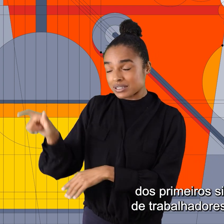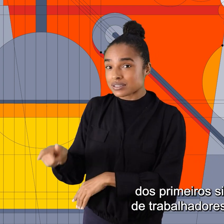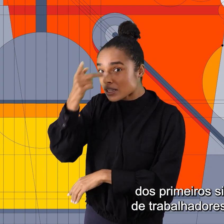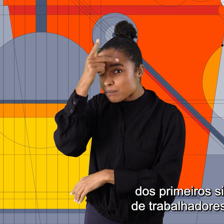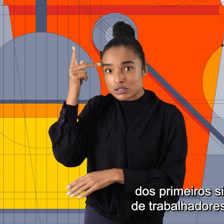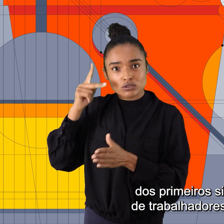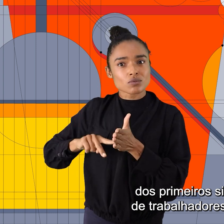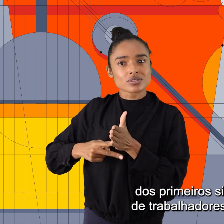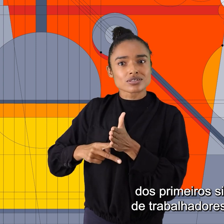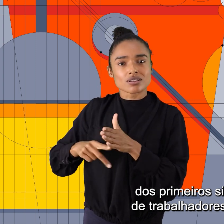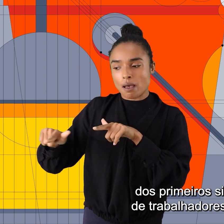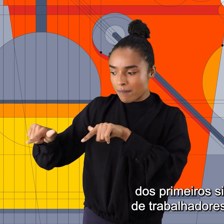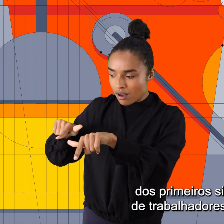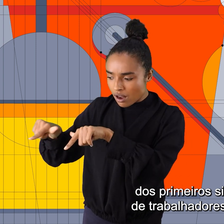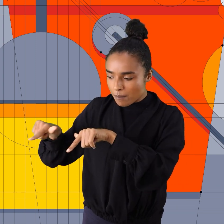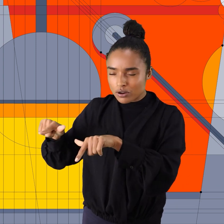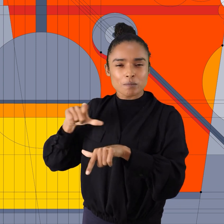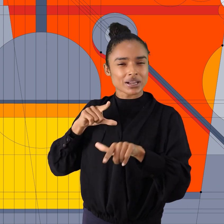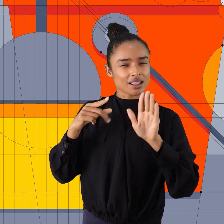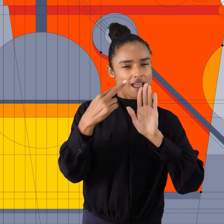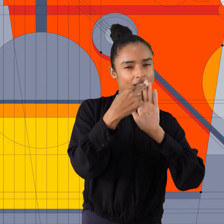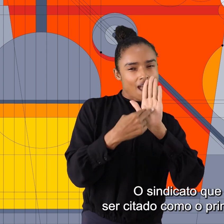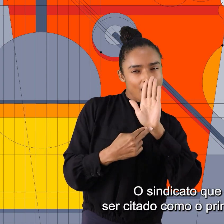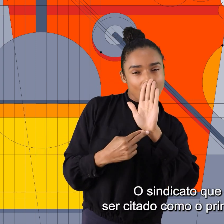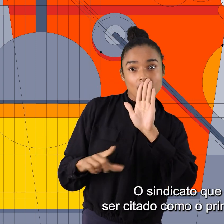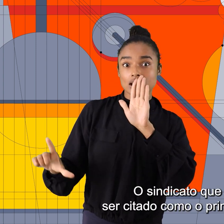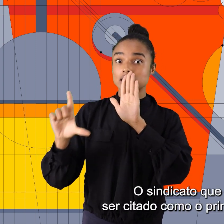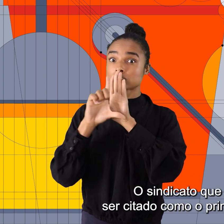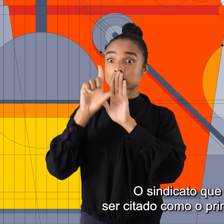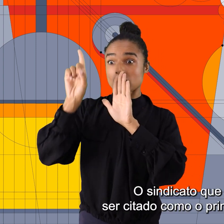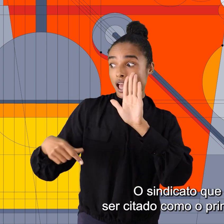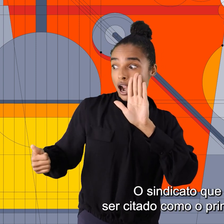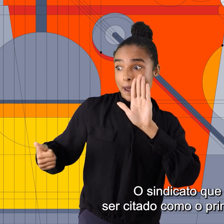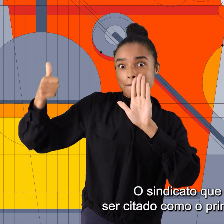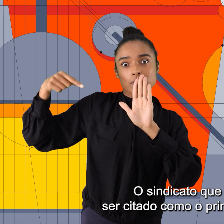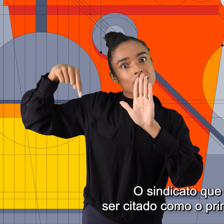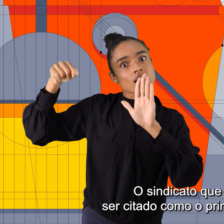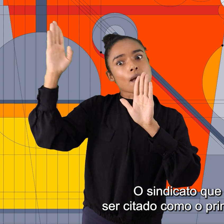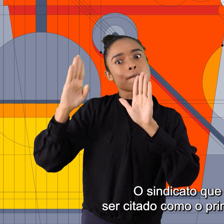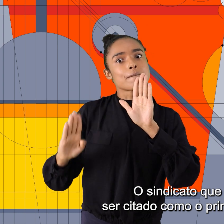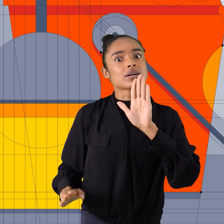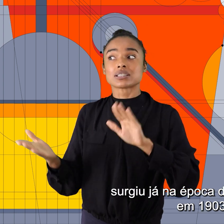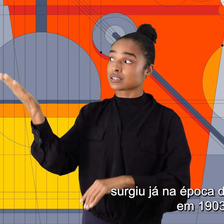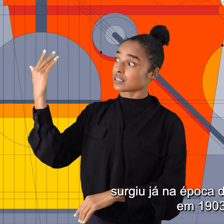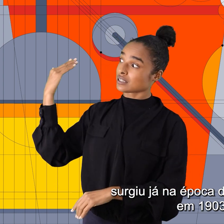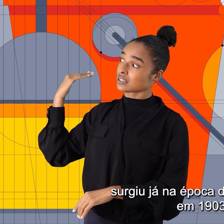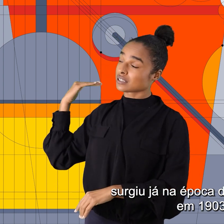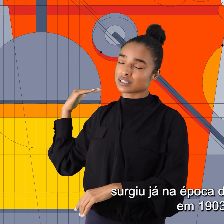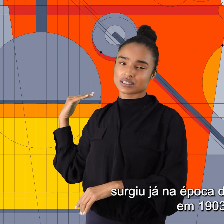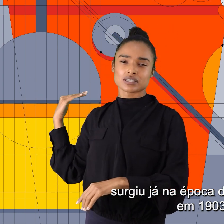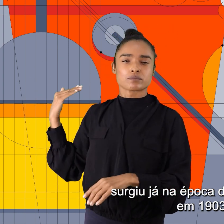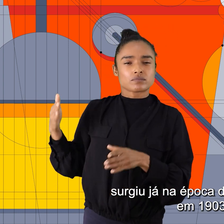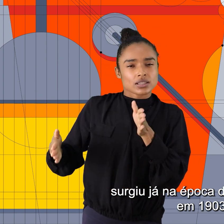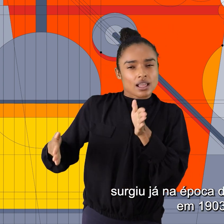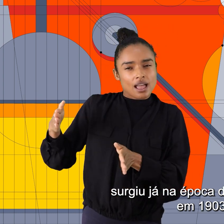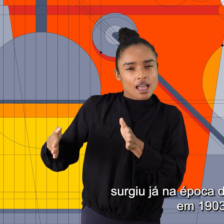primeiros sindicatos de trabalhadores do país. O sindicato que costuma ser citado como o primeiro do Brasil surgiu já na